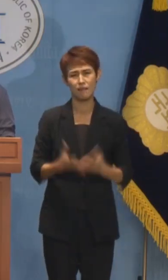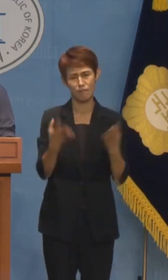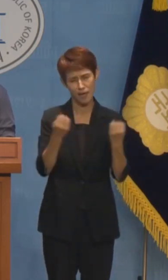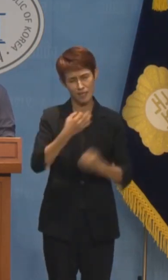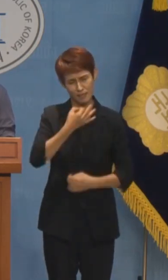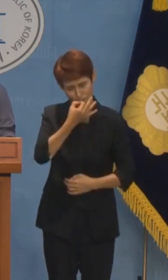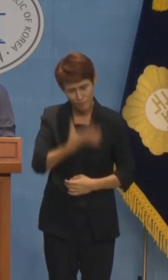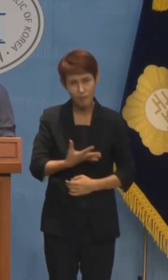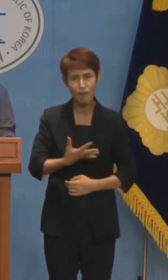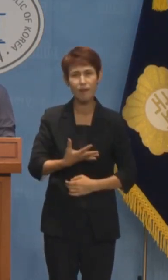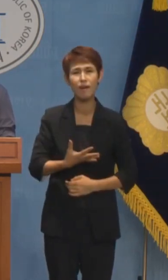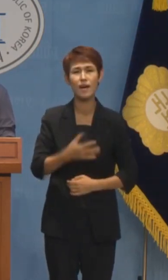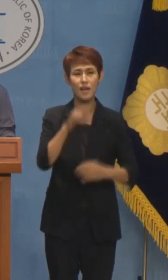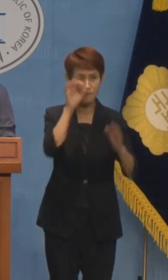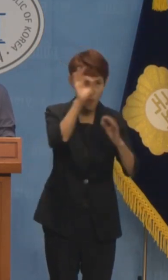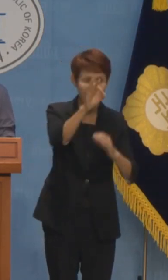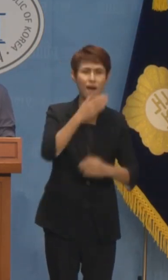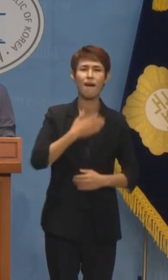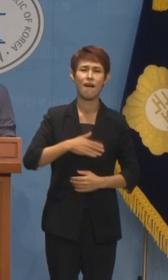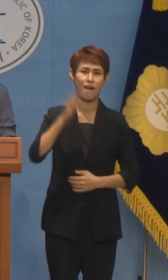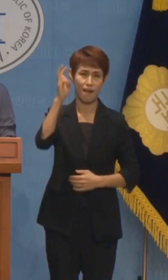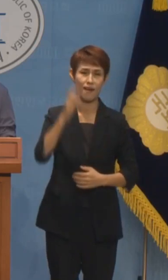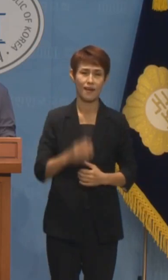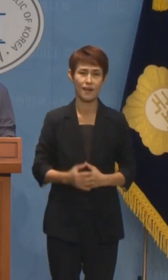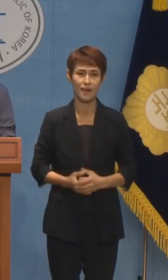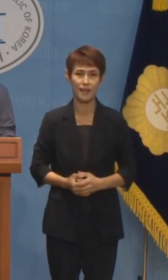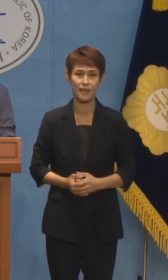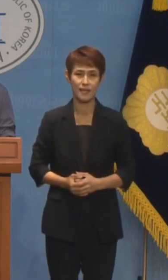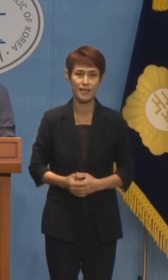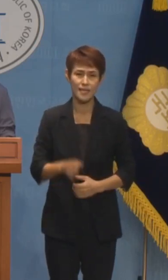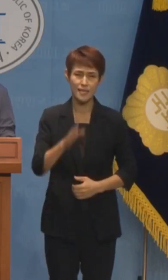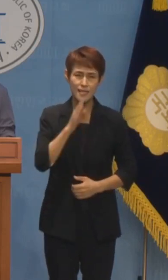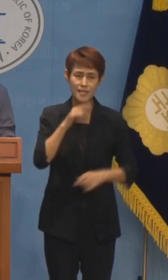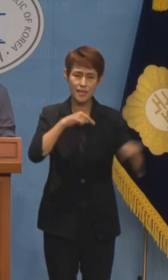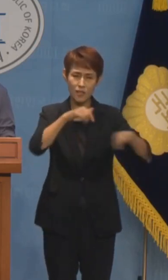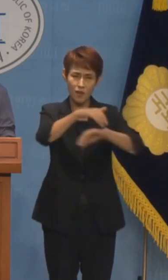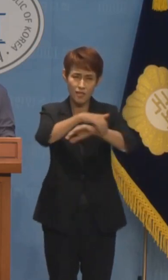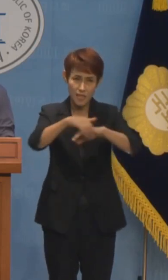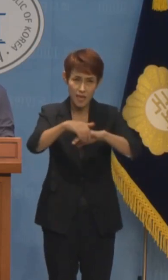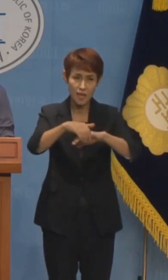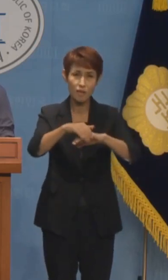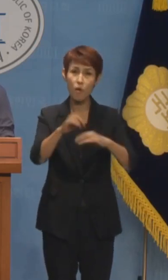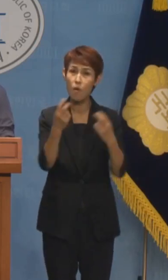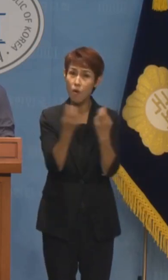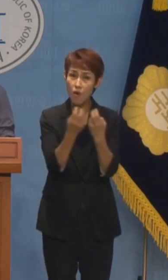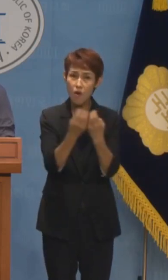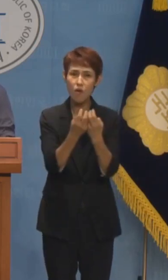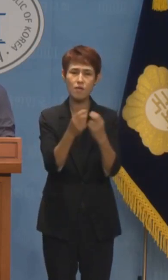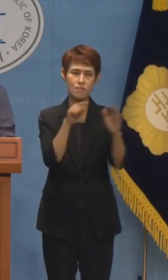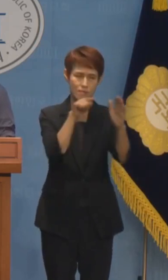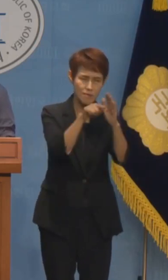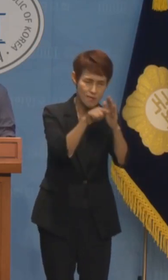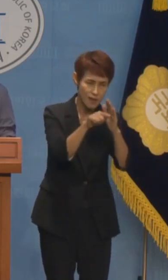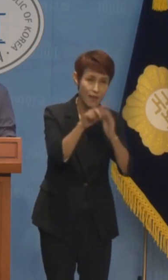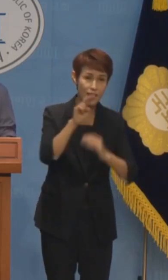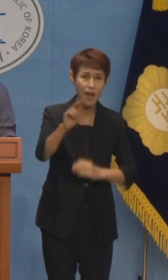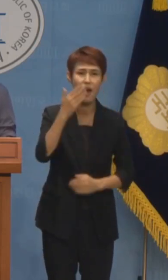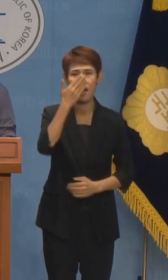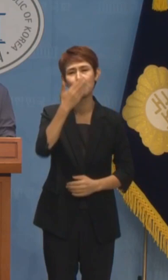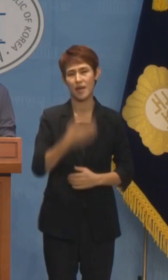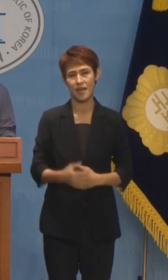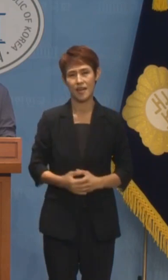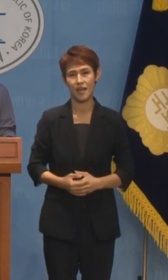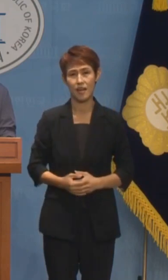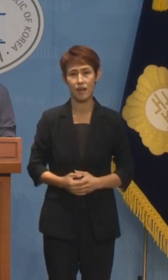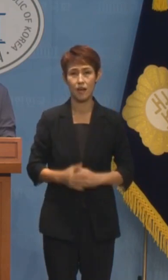것을 확인하게 될 것입니다 진짜 정책과 대책은 그로부터 시작합니다 이곳